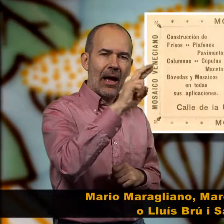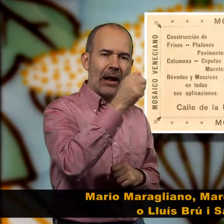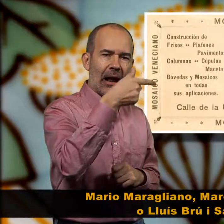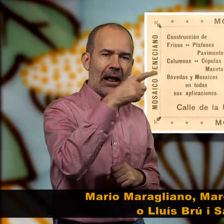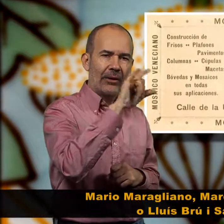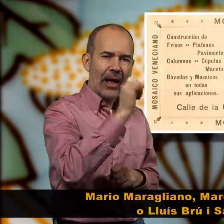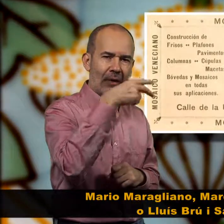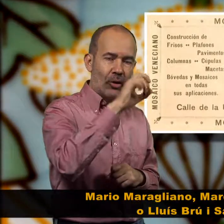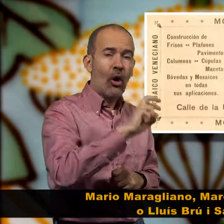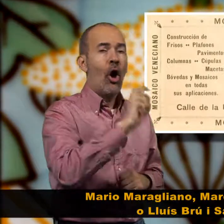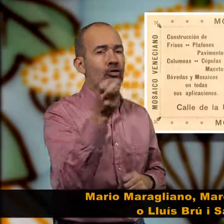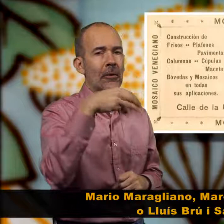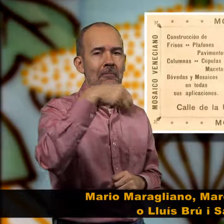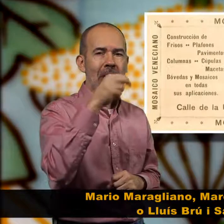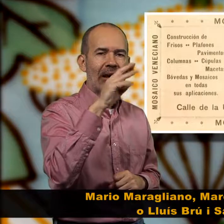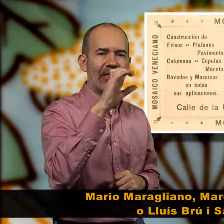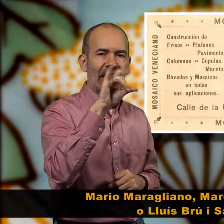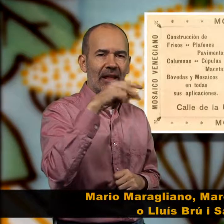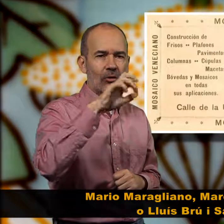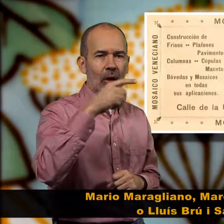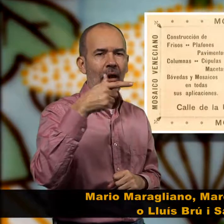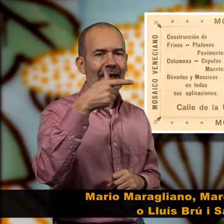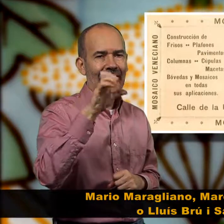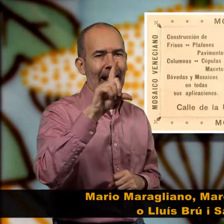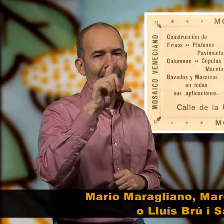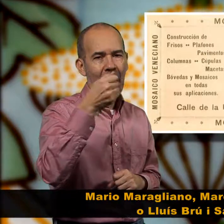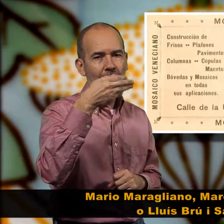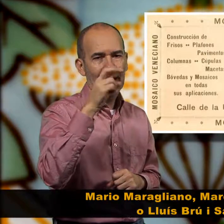Maragliano, Marcelino Gelabert o Lluís Bru i Salelles.